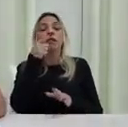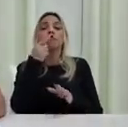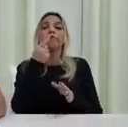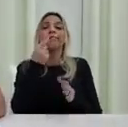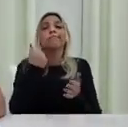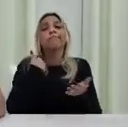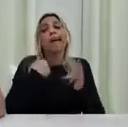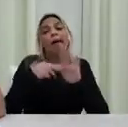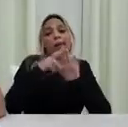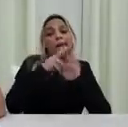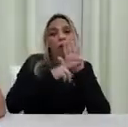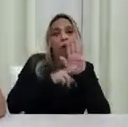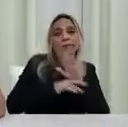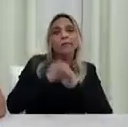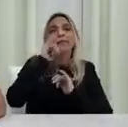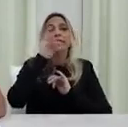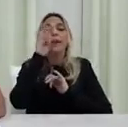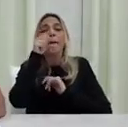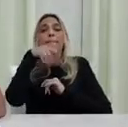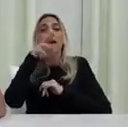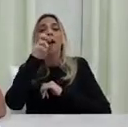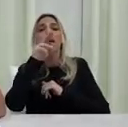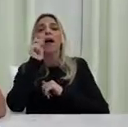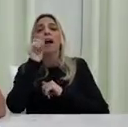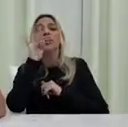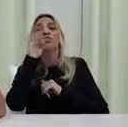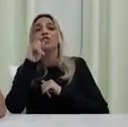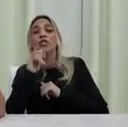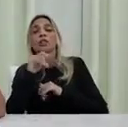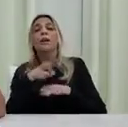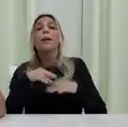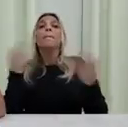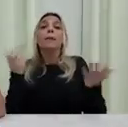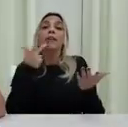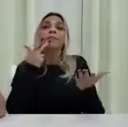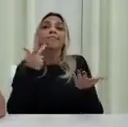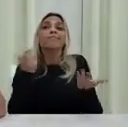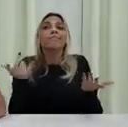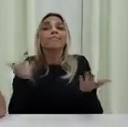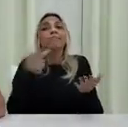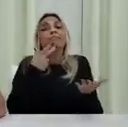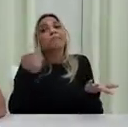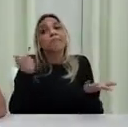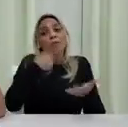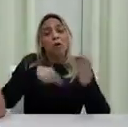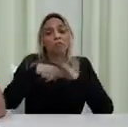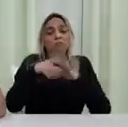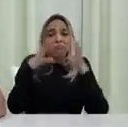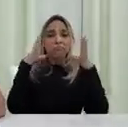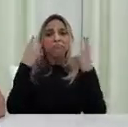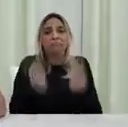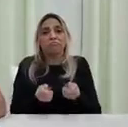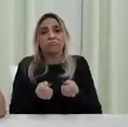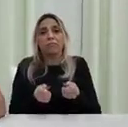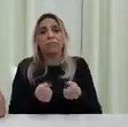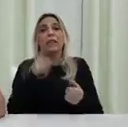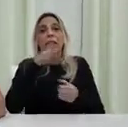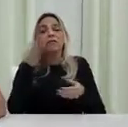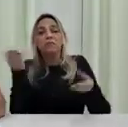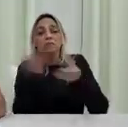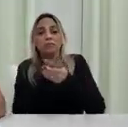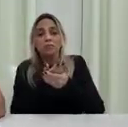de Itamaraty as exceções, e a exceção é muito bem-vinda nesse caso em si. Teve uma